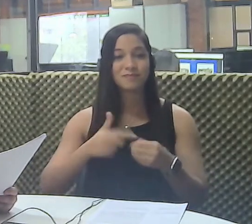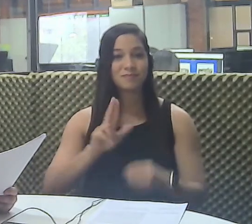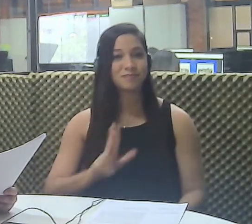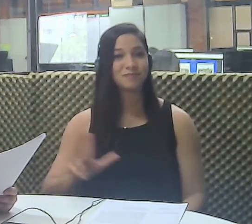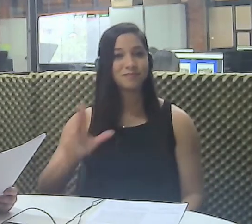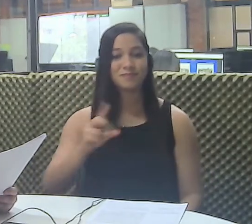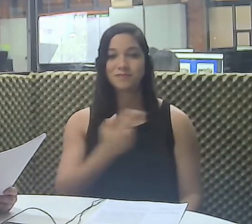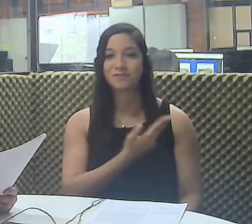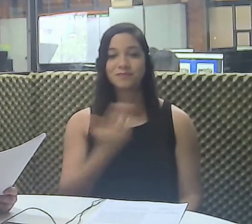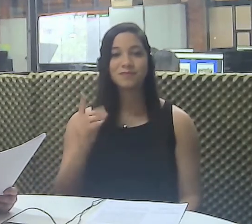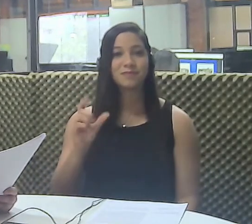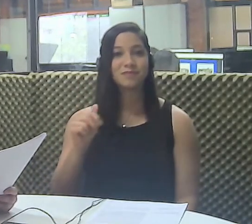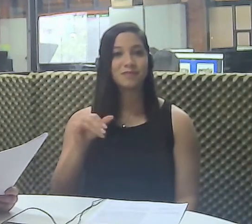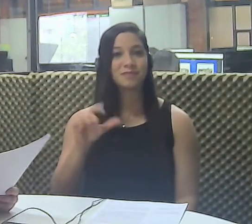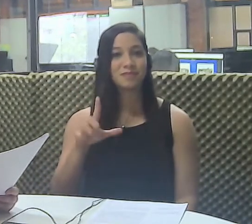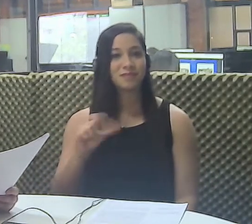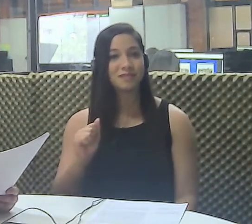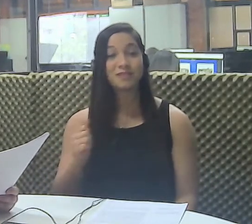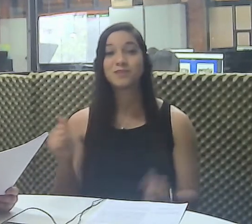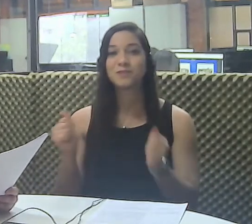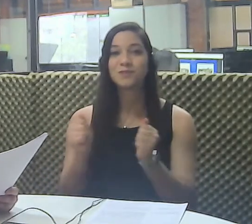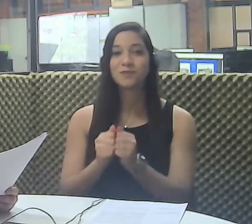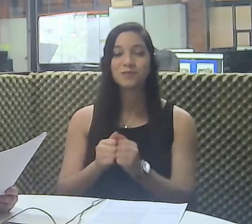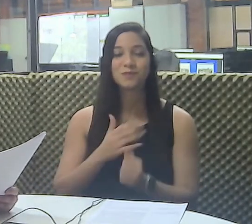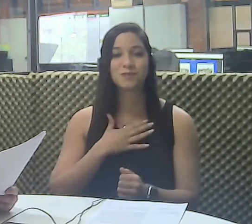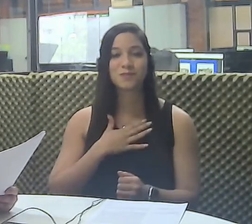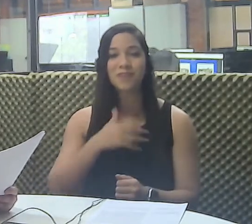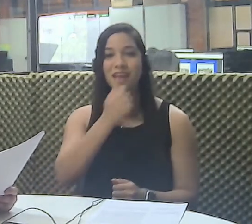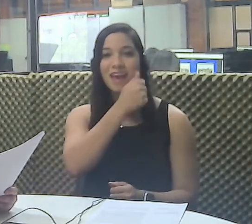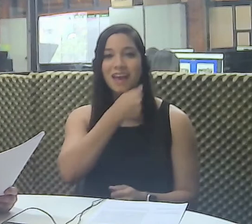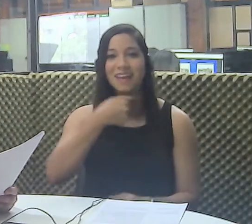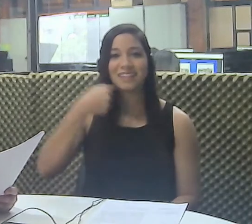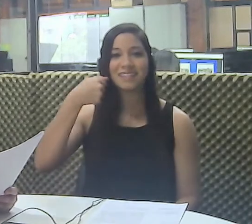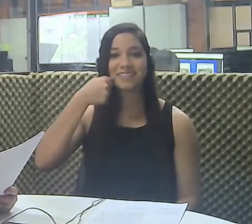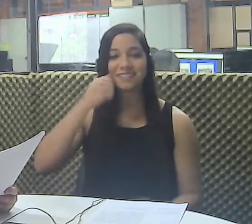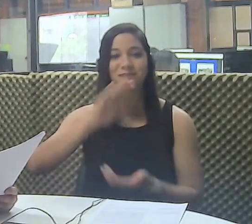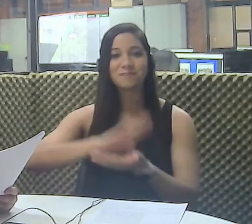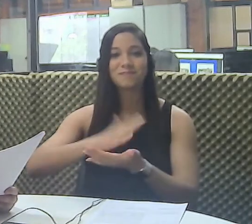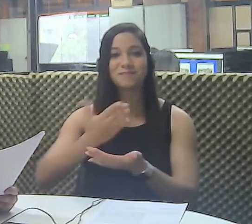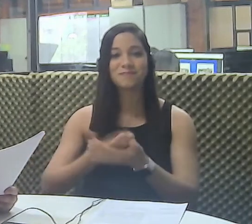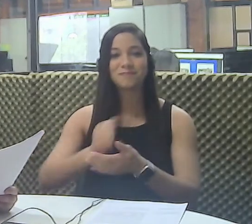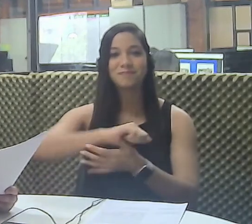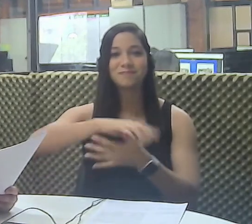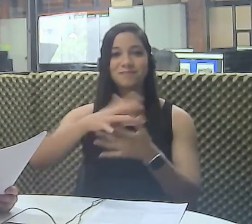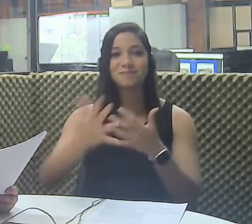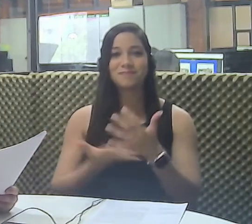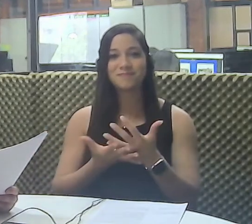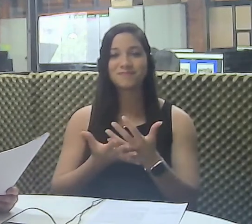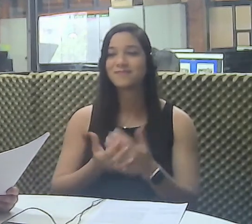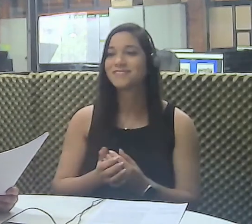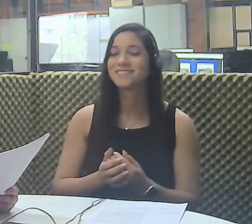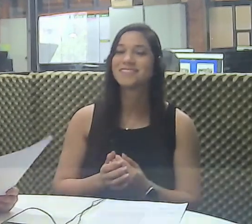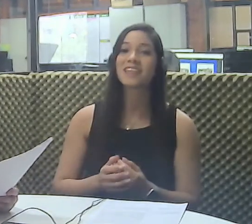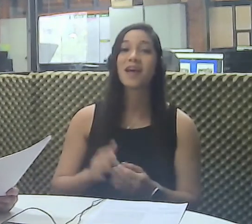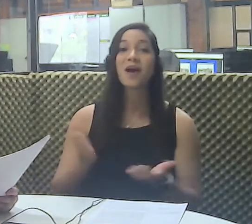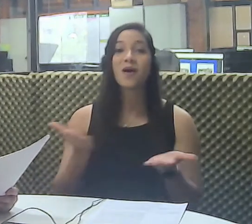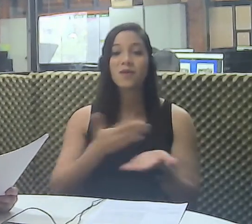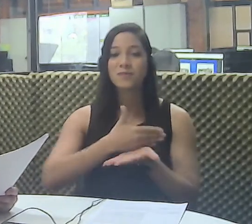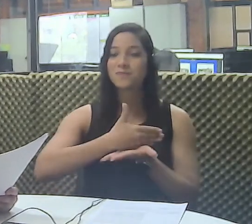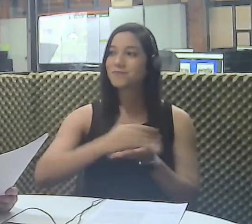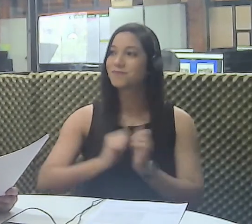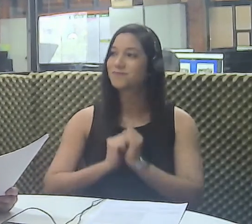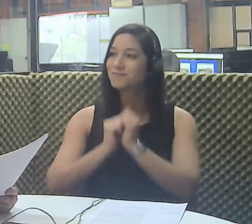eu sou Daniela Ayres e é o meu lado está Amanda Valente intérprete de libras que